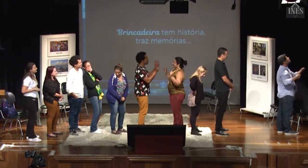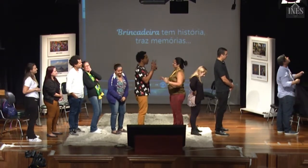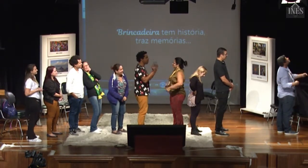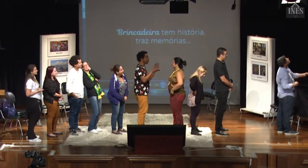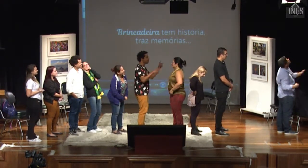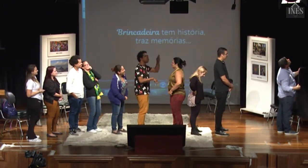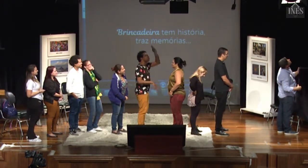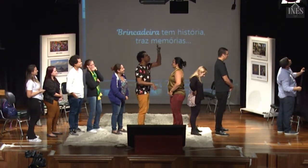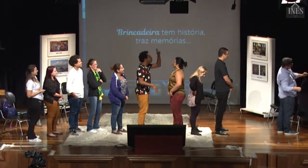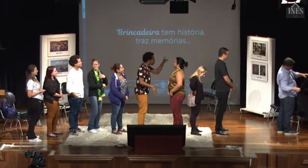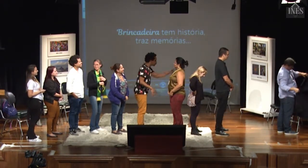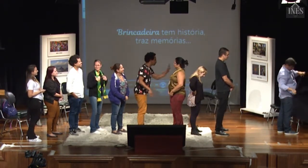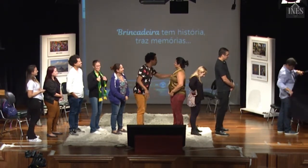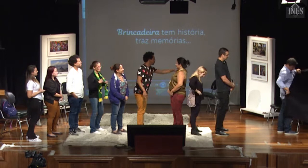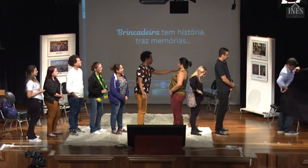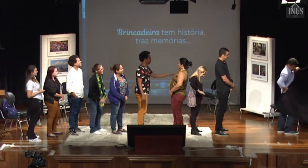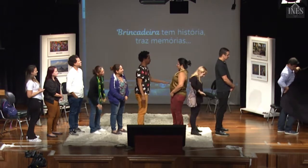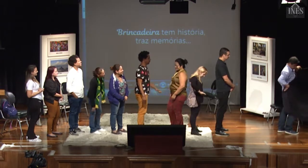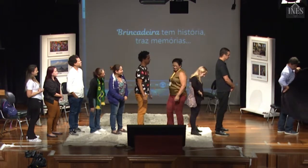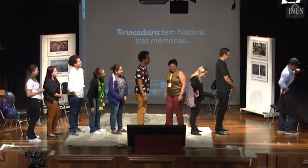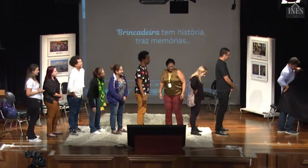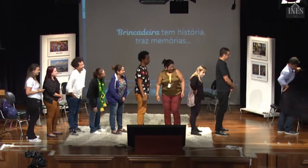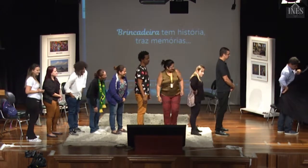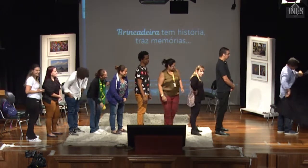Estava conversando, o mosquito picou no lado direito e te bati.